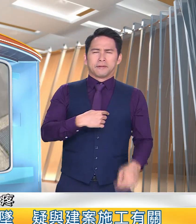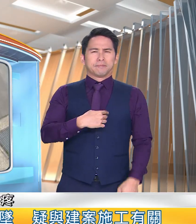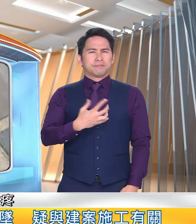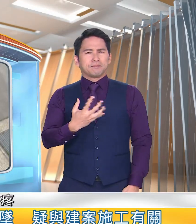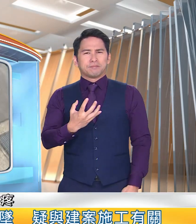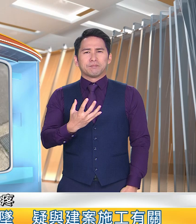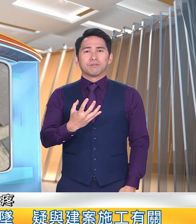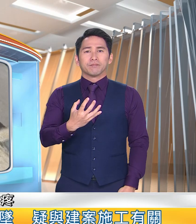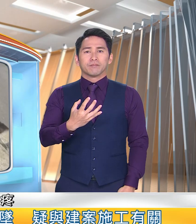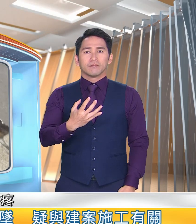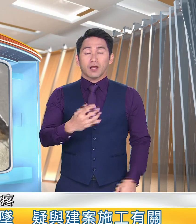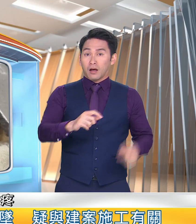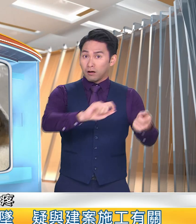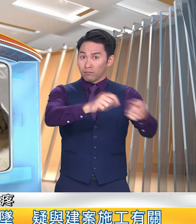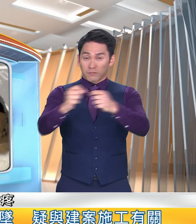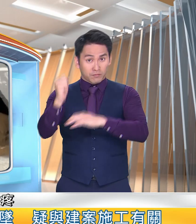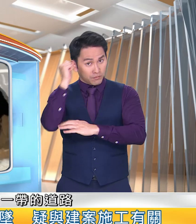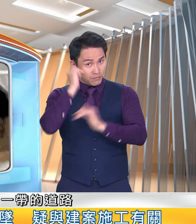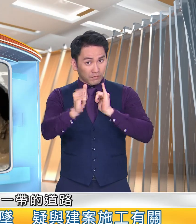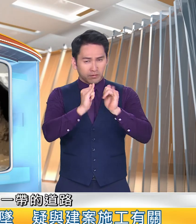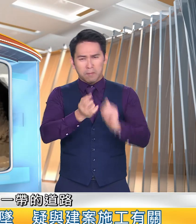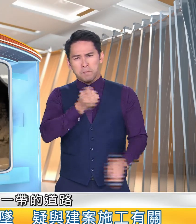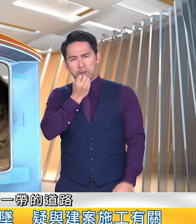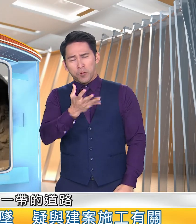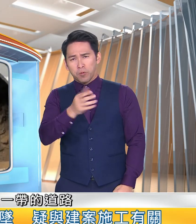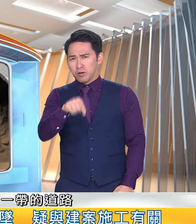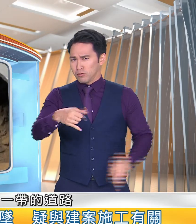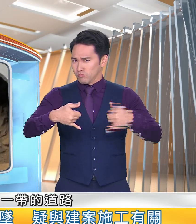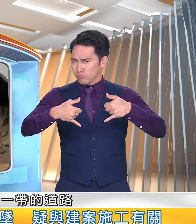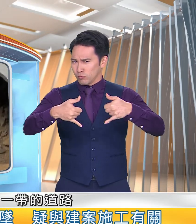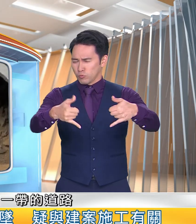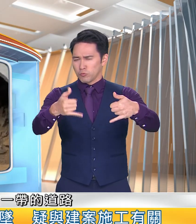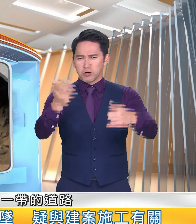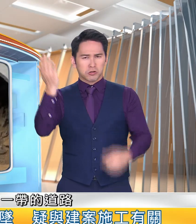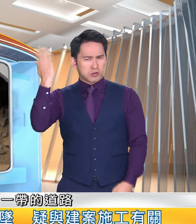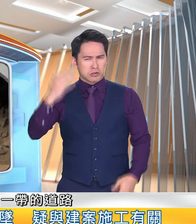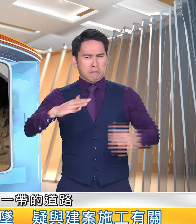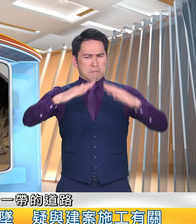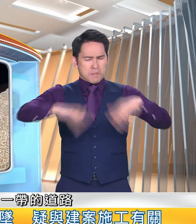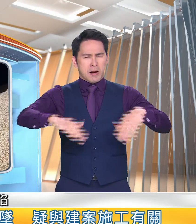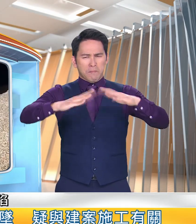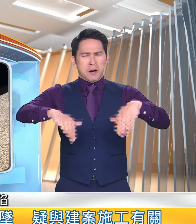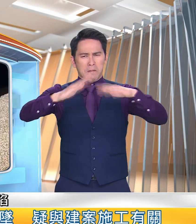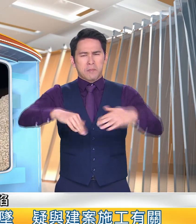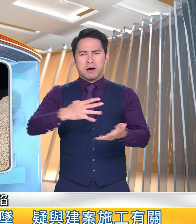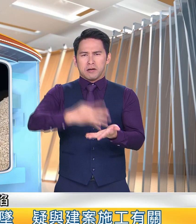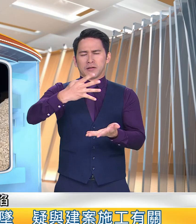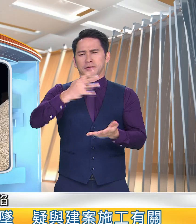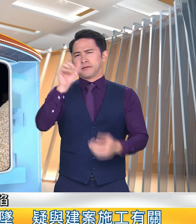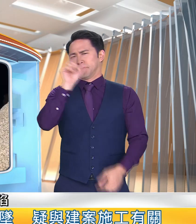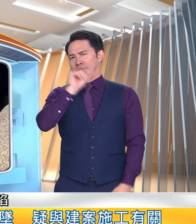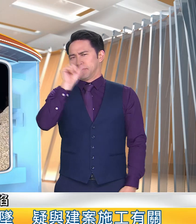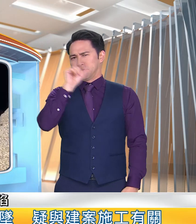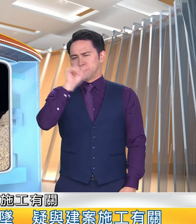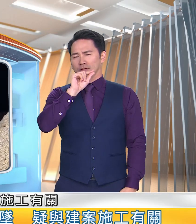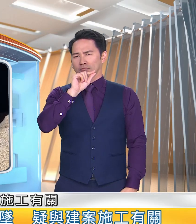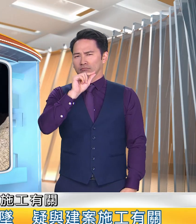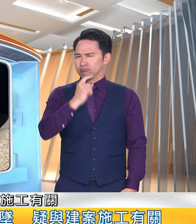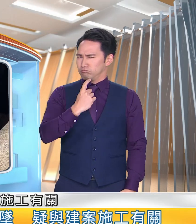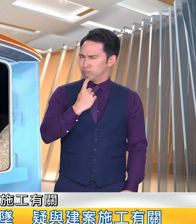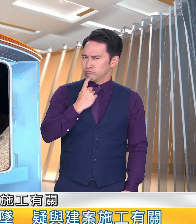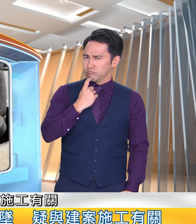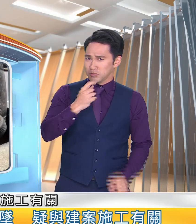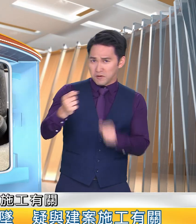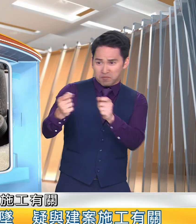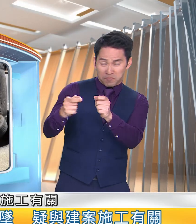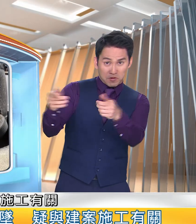疼。当地民众表示，这一带的道路之前已经有4次塌陷，质疑和邻